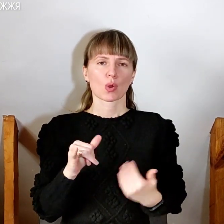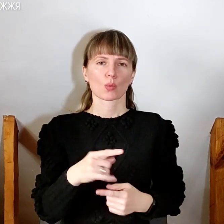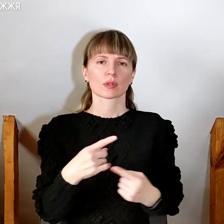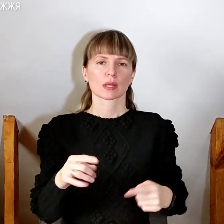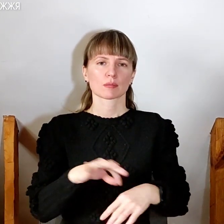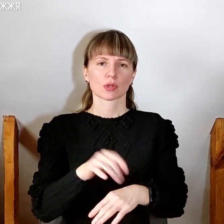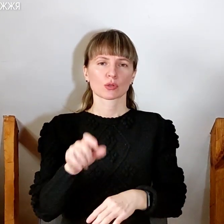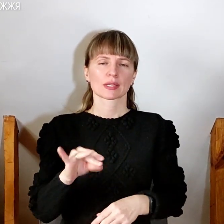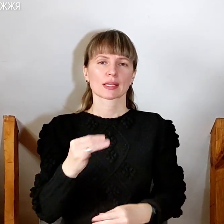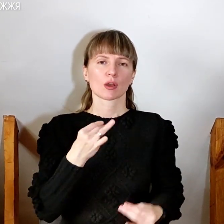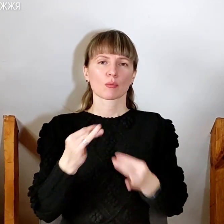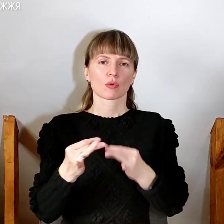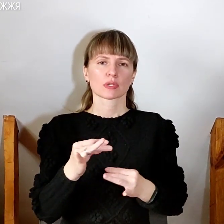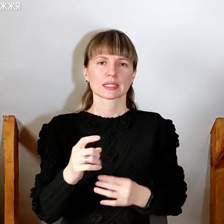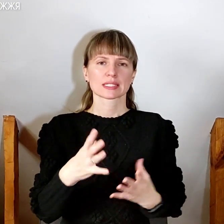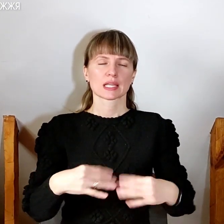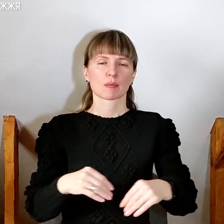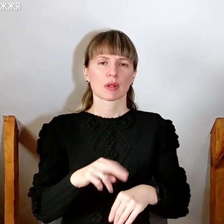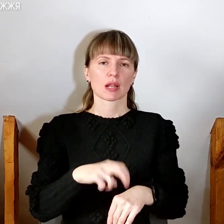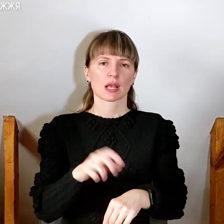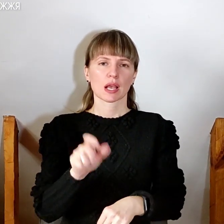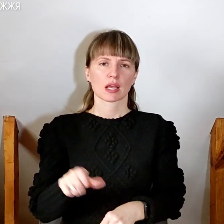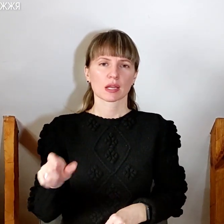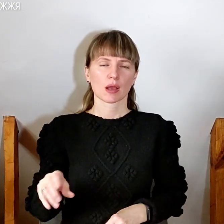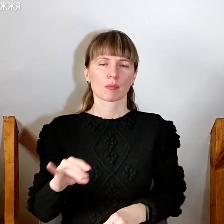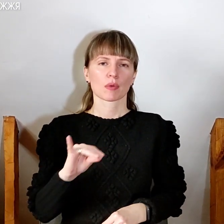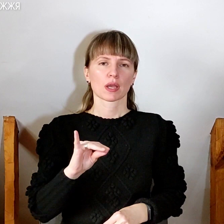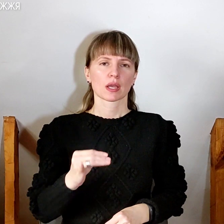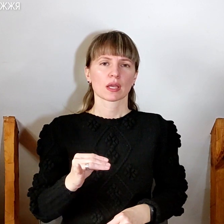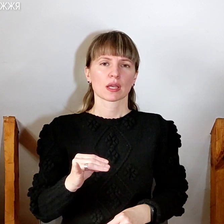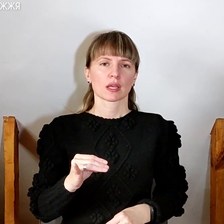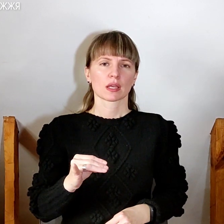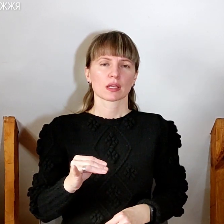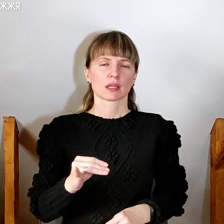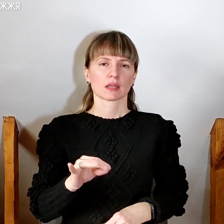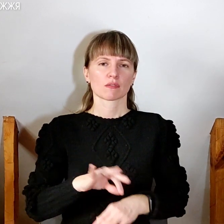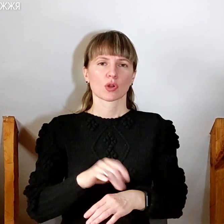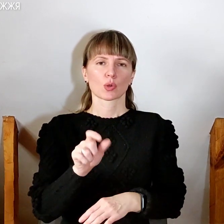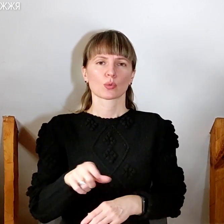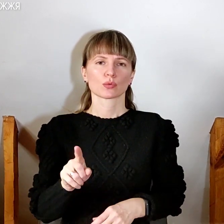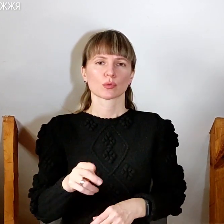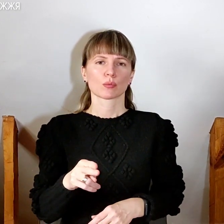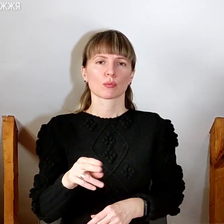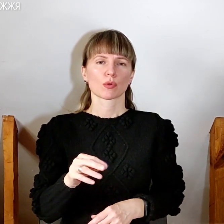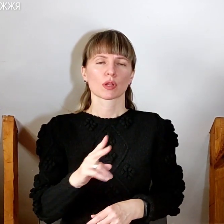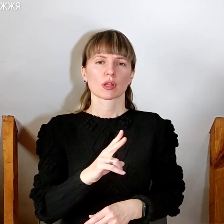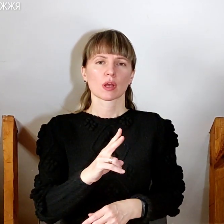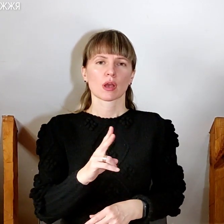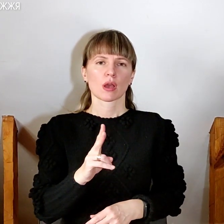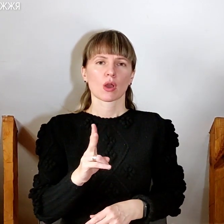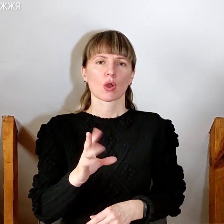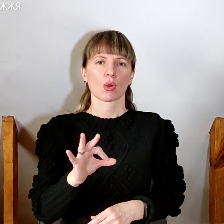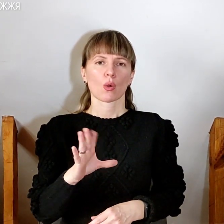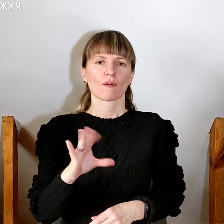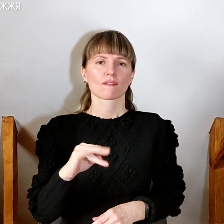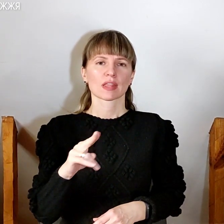і комунікації з сімейними лікарями, і похворіли люди, тому що ковід ніхто не відміняв, незважаючи на те, що у нас